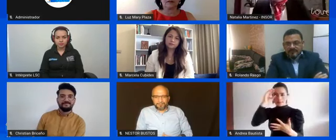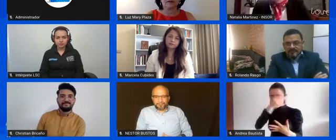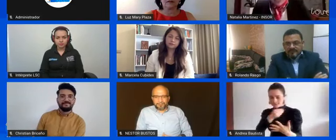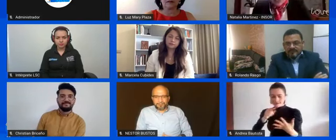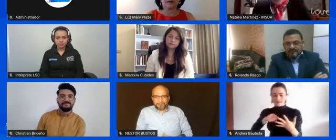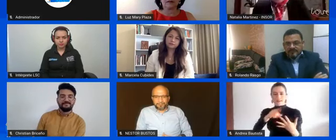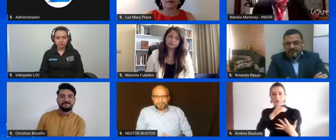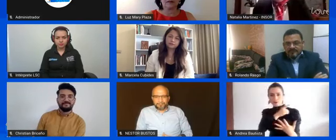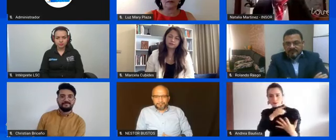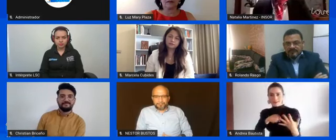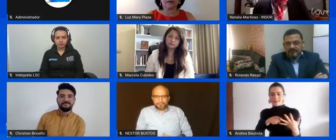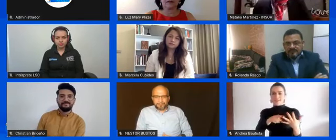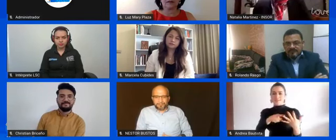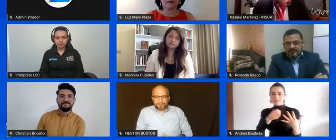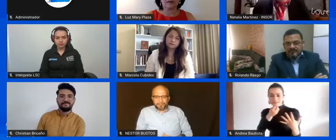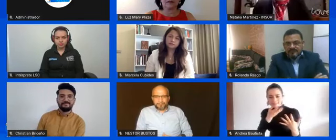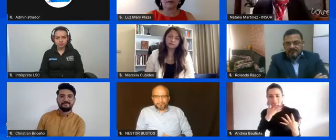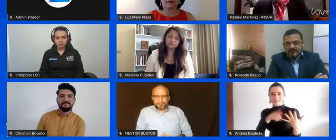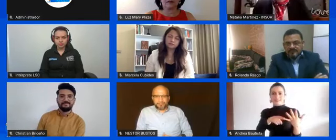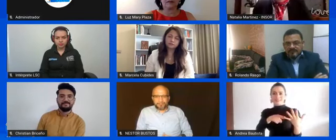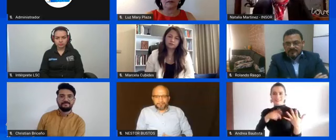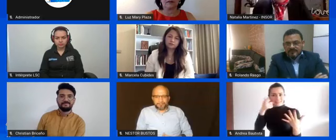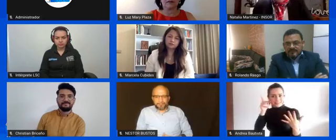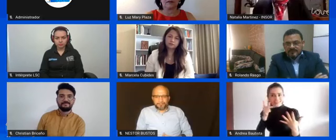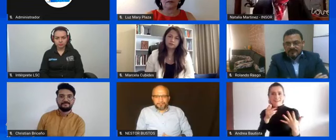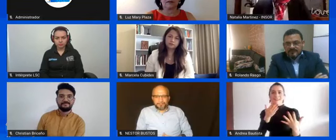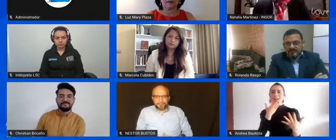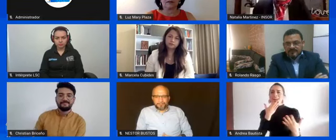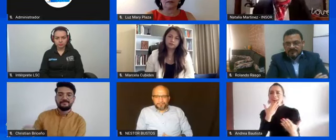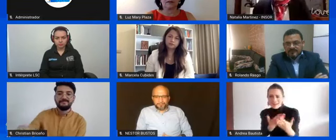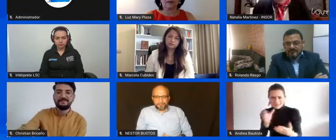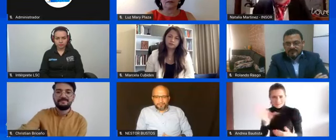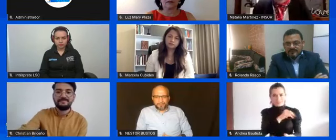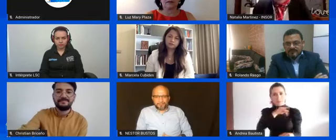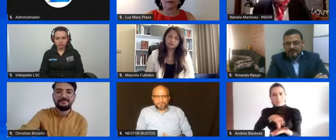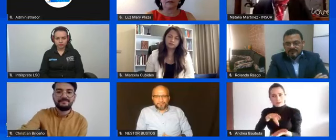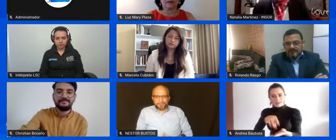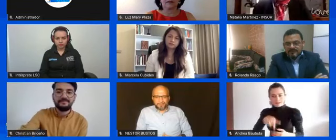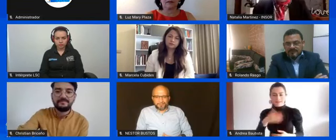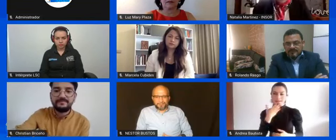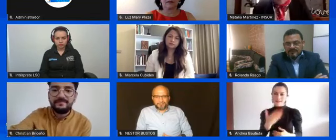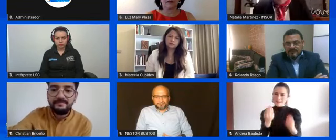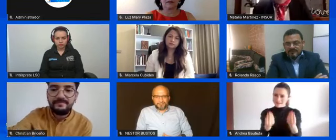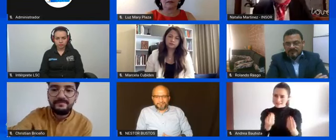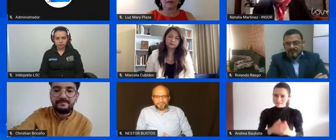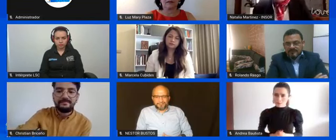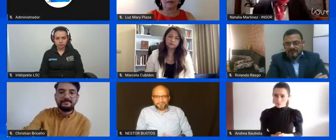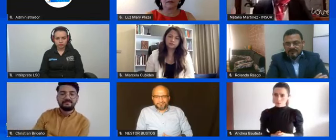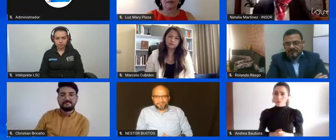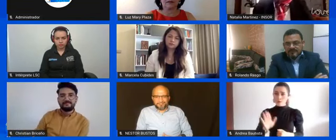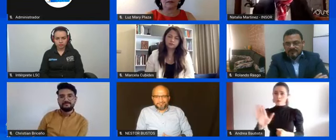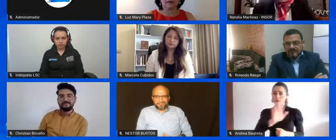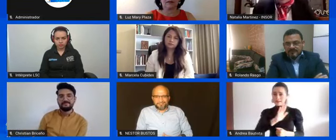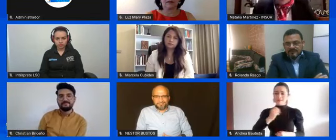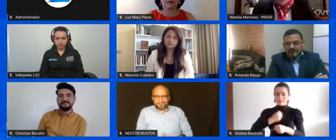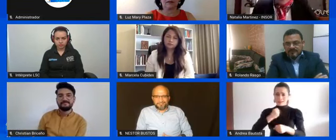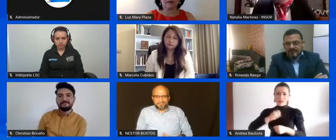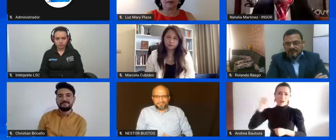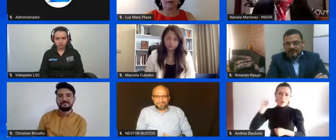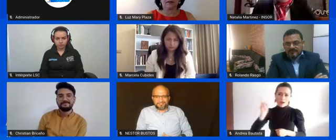a Néstor. Muchas gracias por participar en este espacio, pero también muchísimas gracias por todos los años de esfuerzo y de